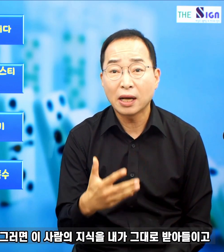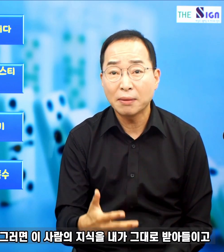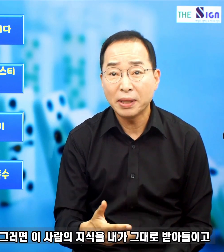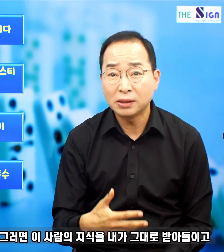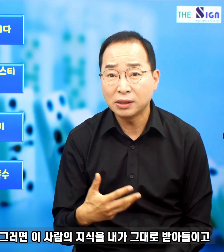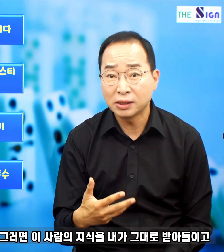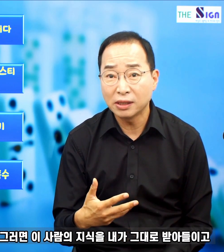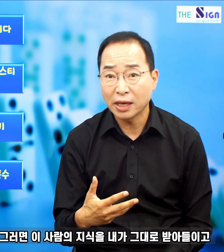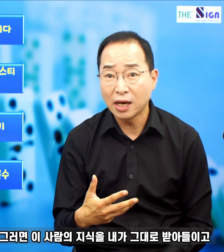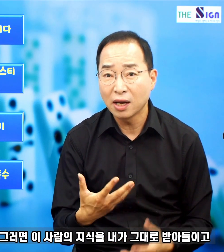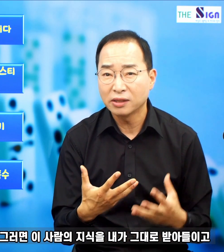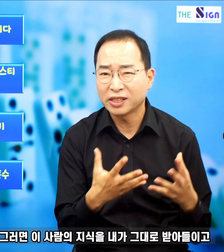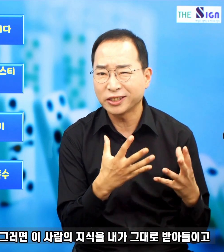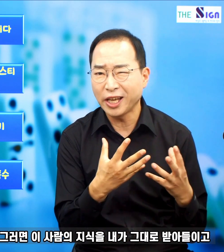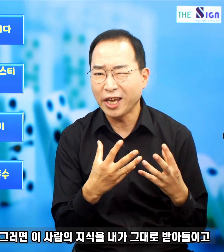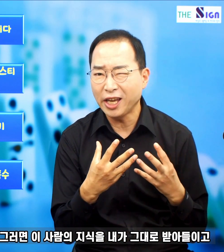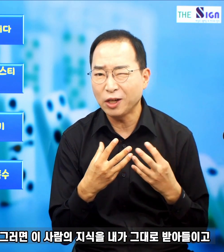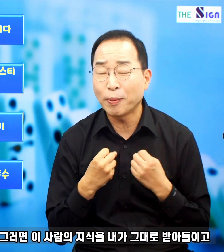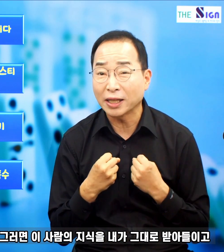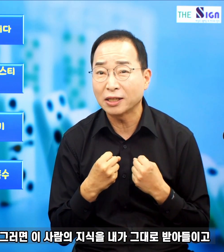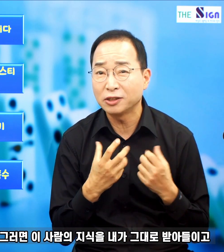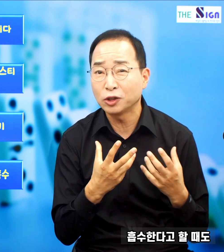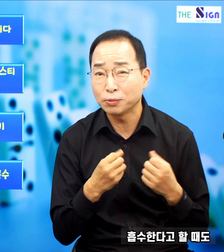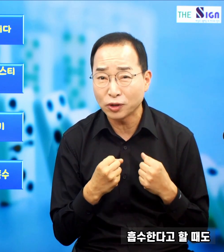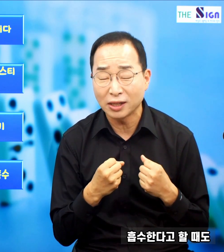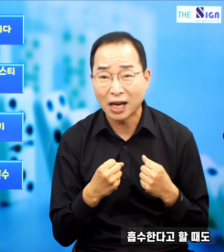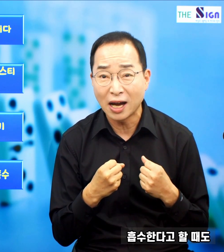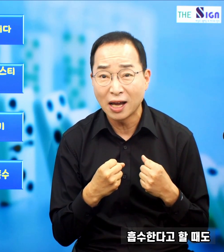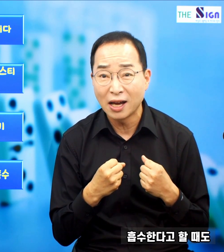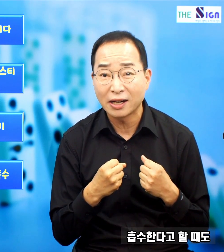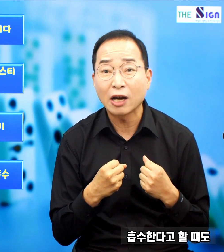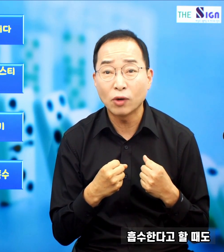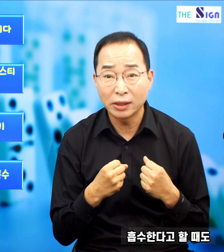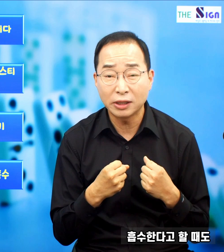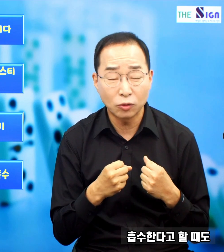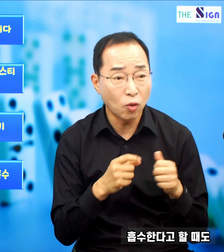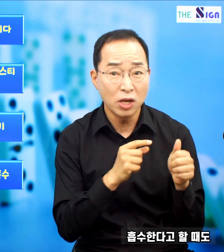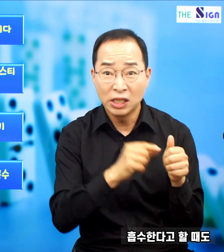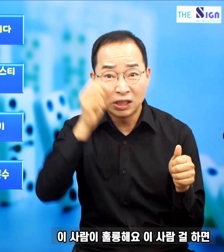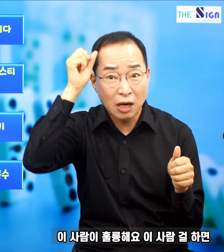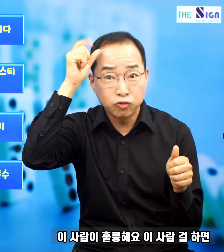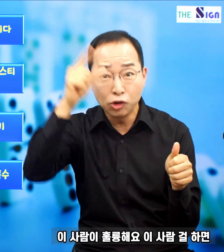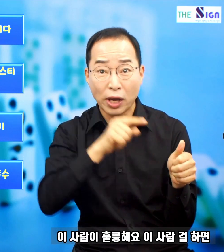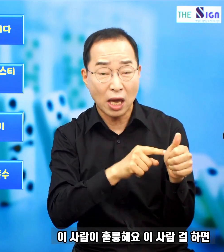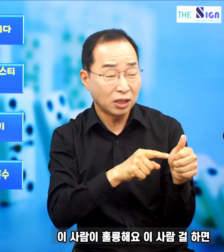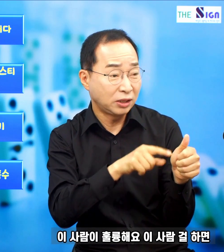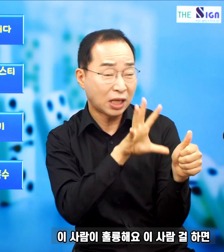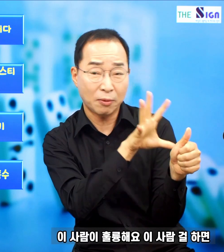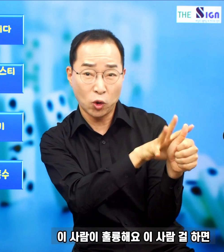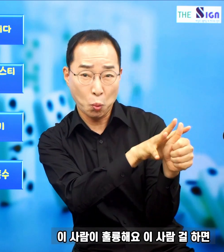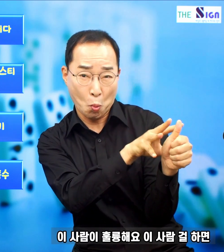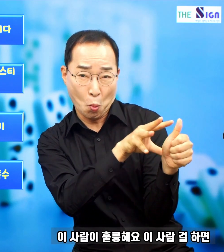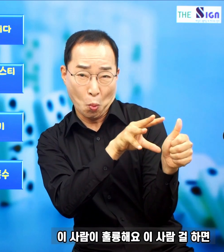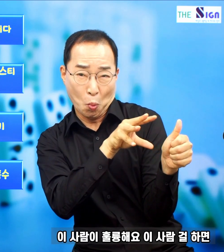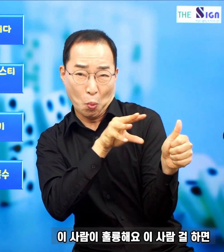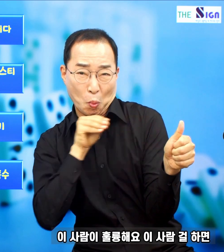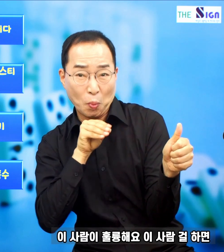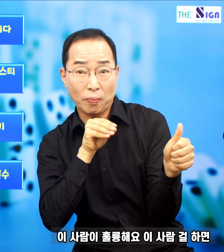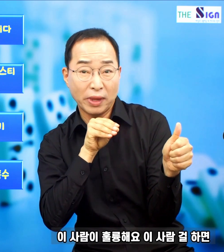사람의 지식을 내가 그대로 받아들이고 흡수한다 라고 할 때도 이 사람 훌륭해. 이 사람 걸